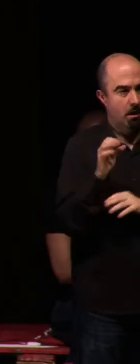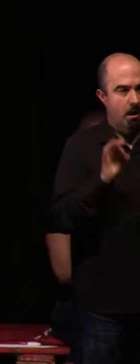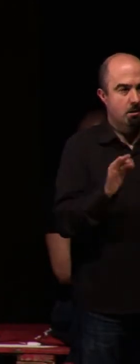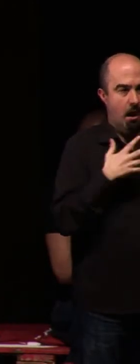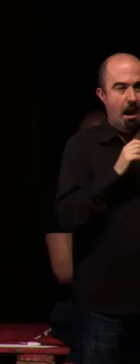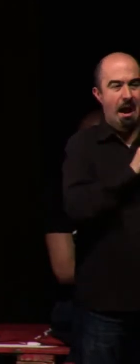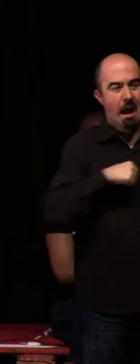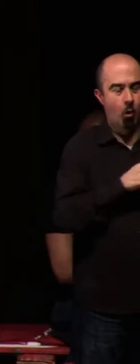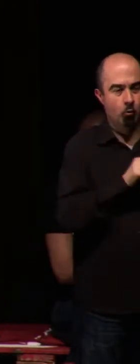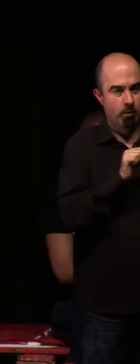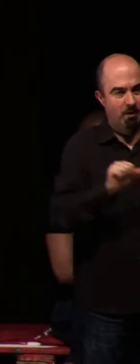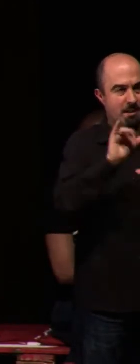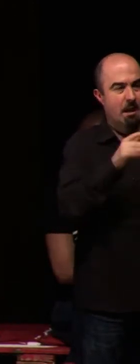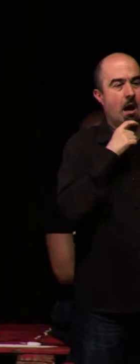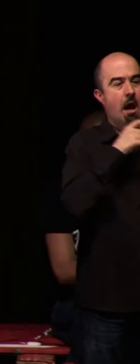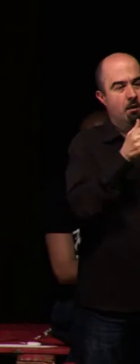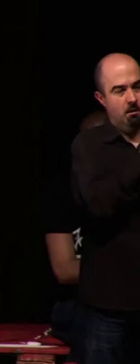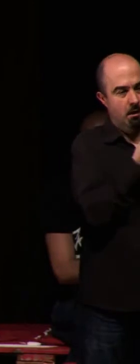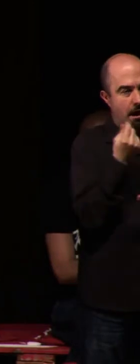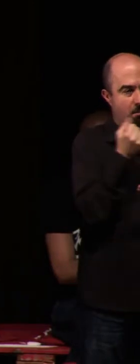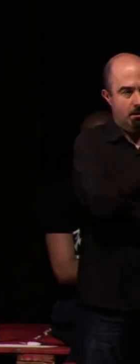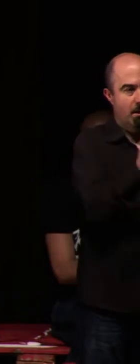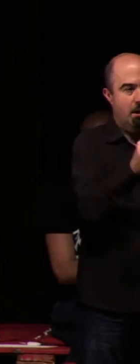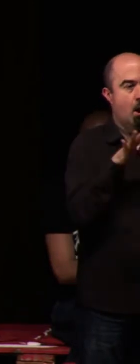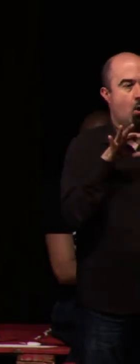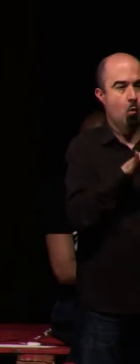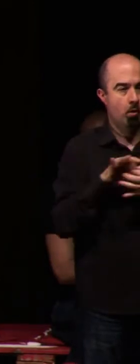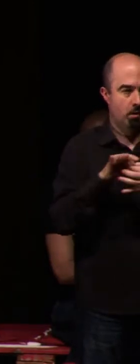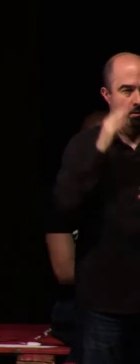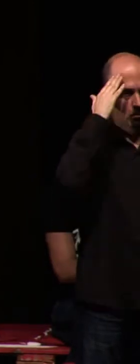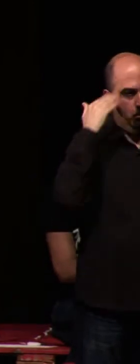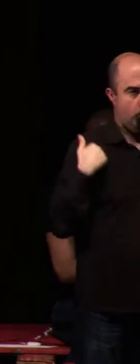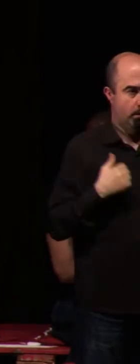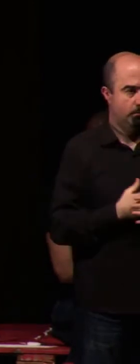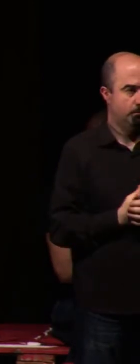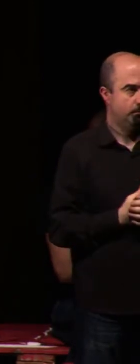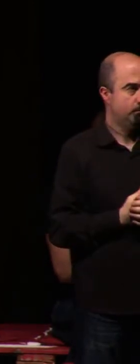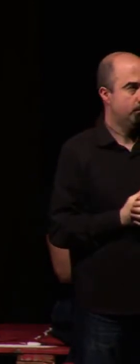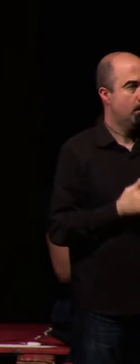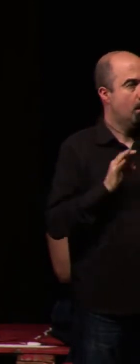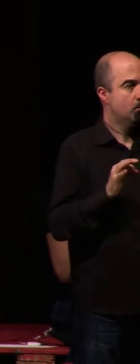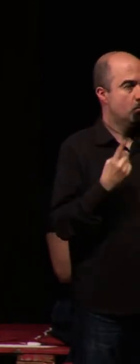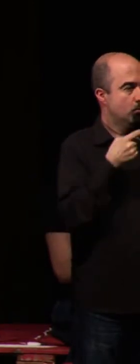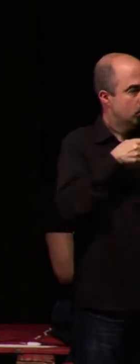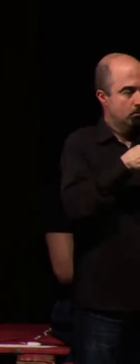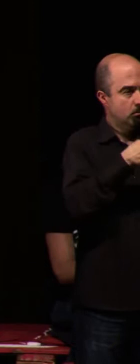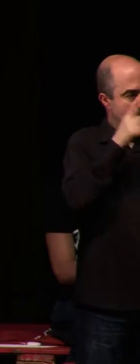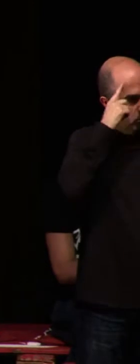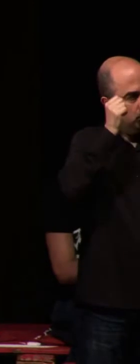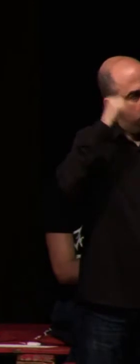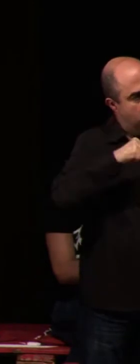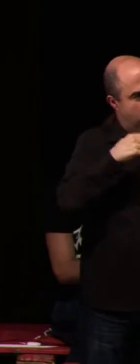som autodefensa, som anticapitalisme i som unitat popular. Som, sobretot, la humil decisió, covada